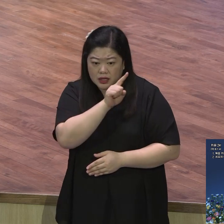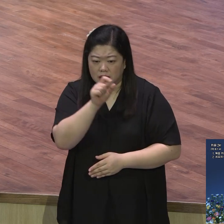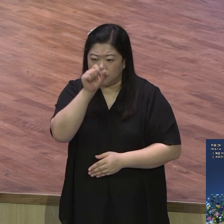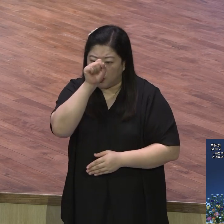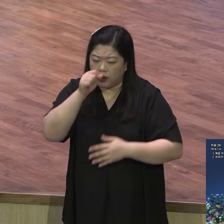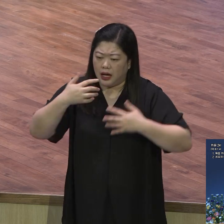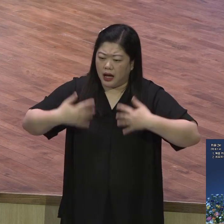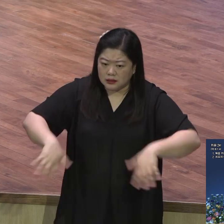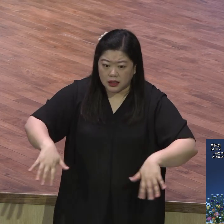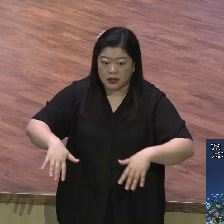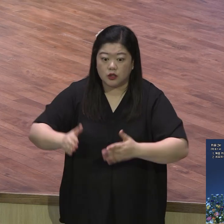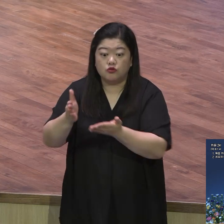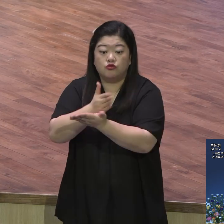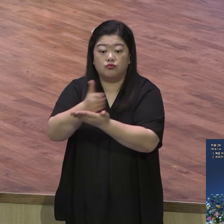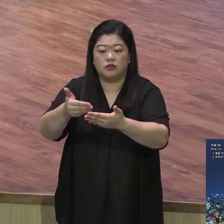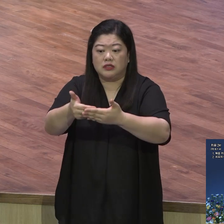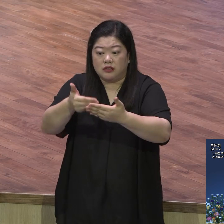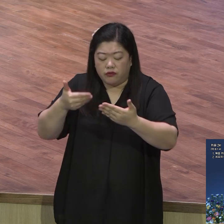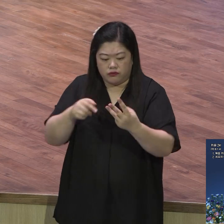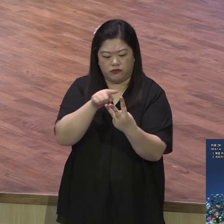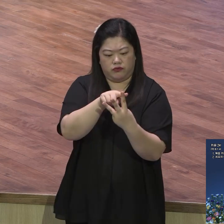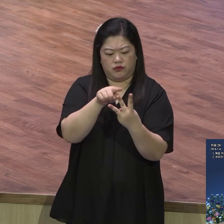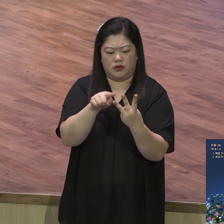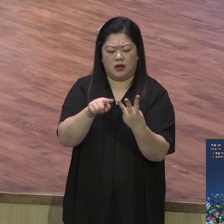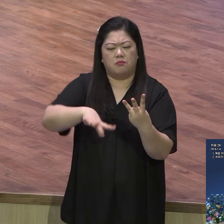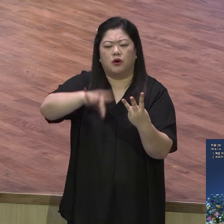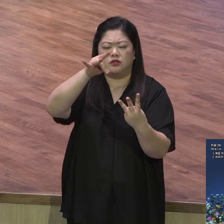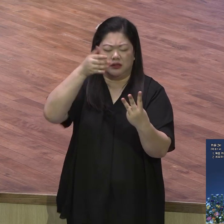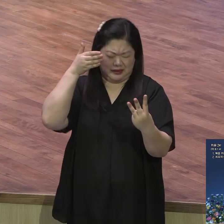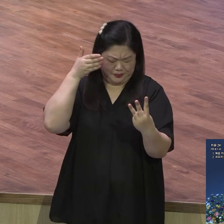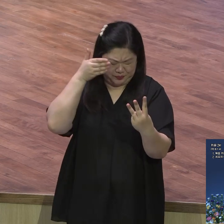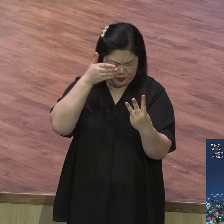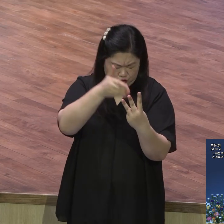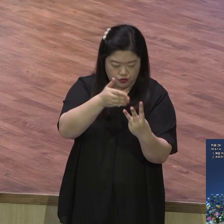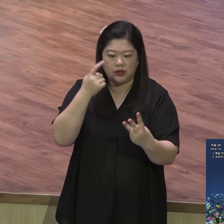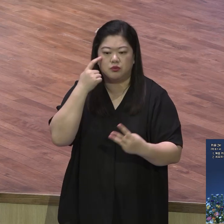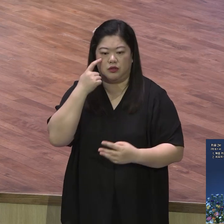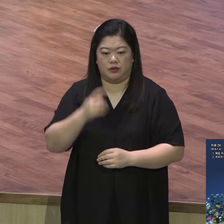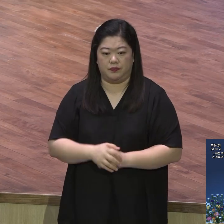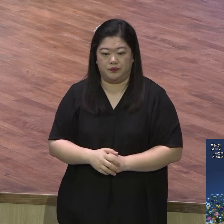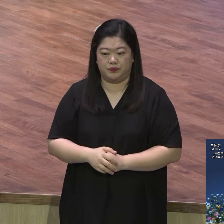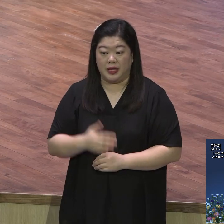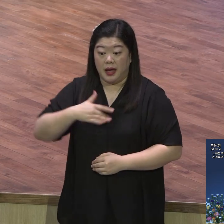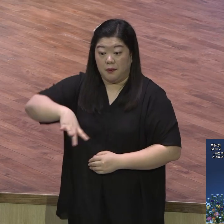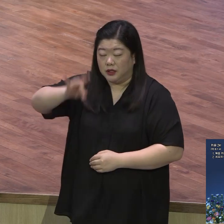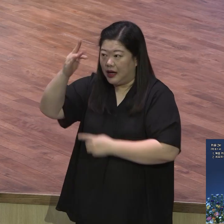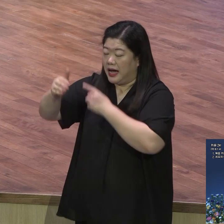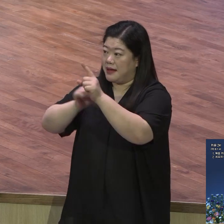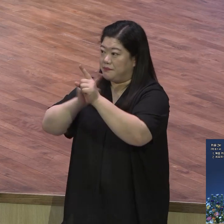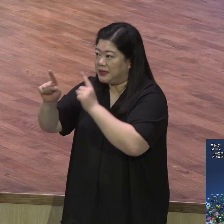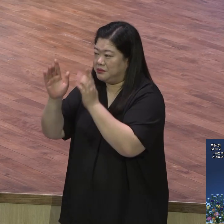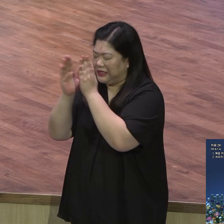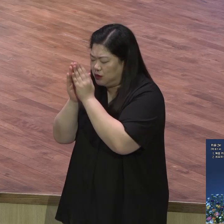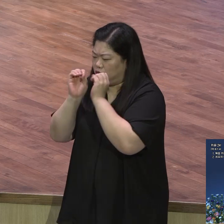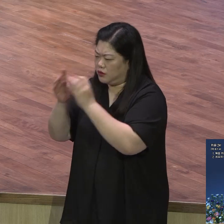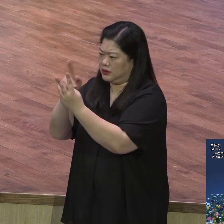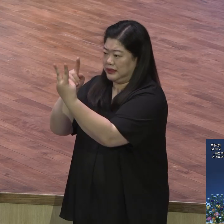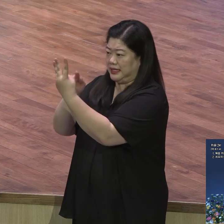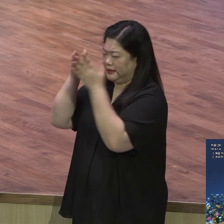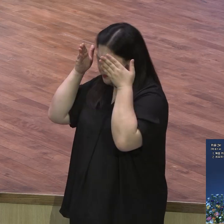바꿔 못 바꿔 이 차이라고 한번 여러분이 한번 하나님 앞에 말씀 기도 전도에 몰입해 보셔야 합니다. 몰입적 사고의